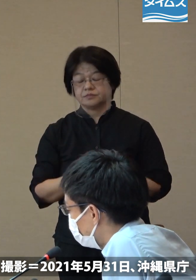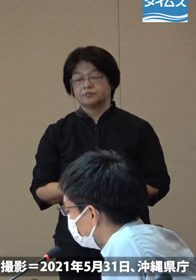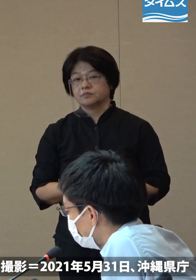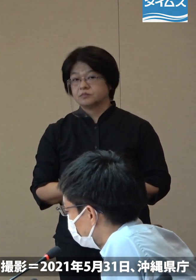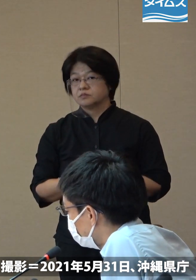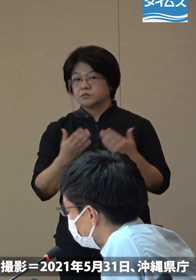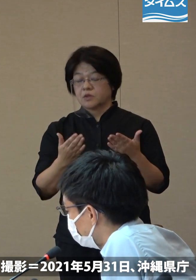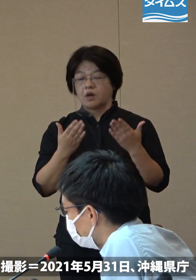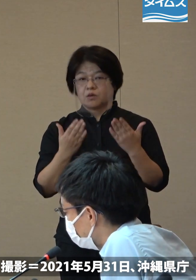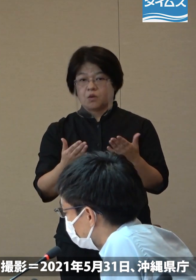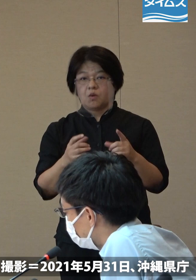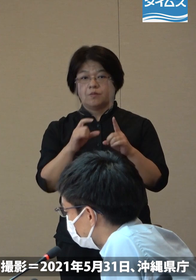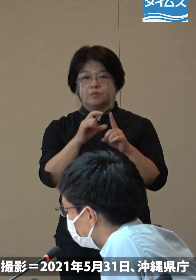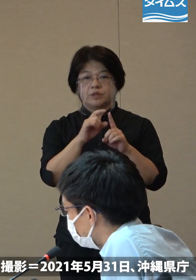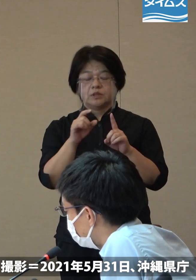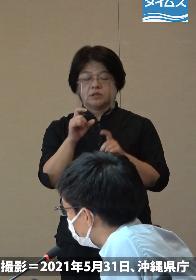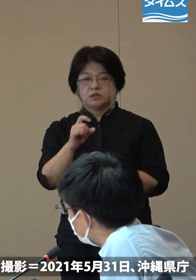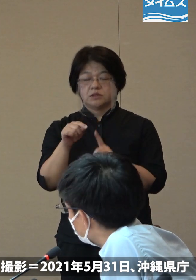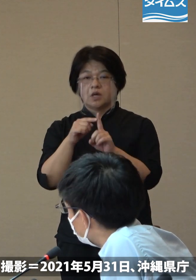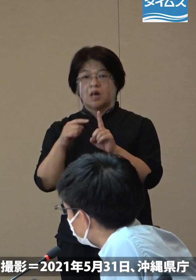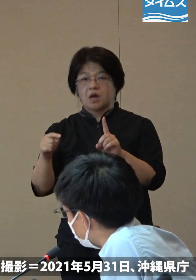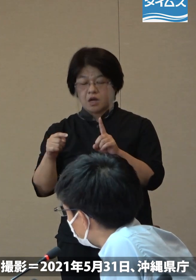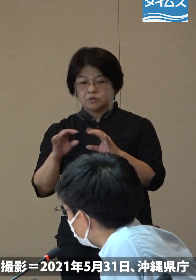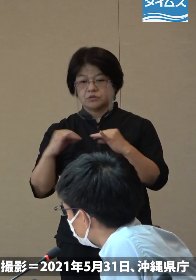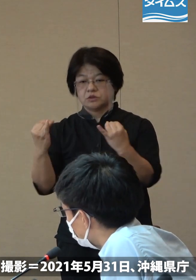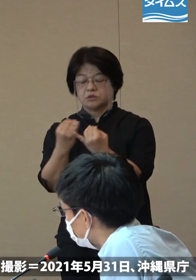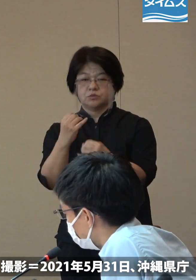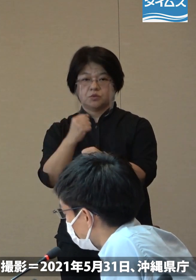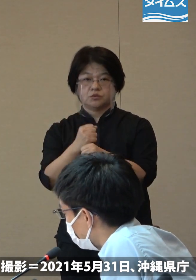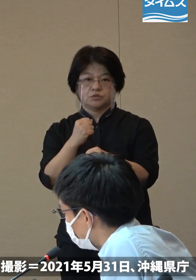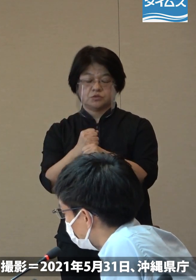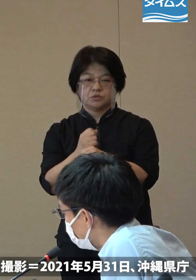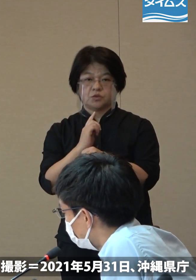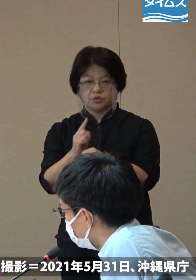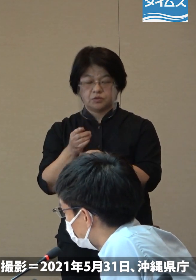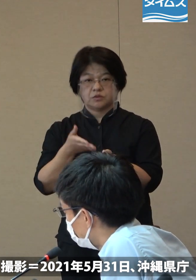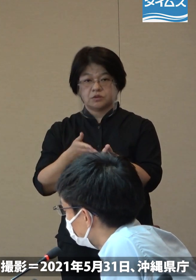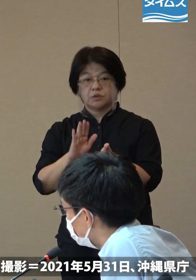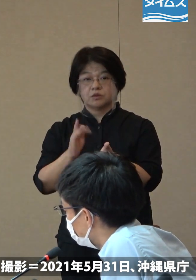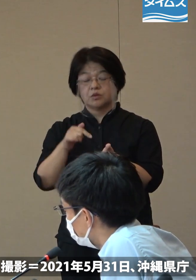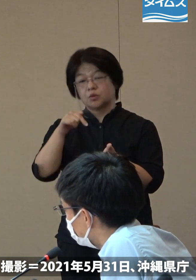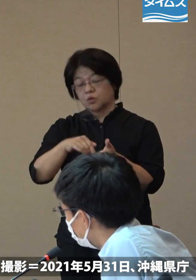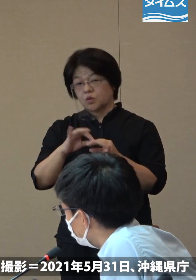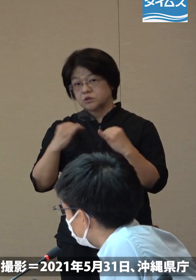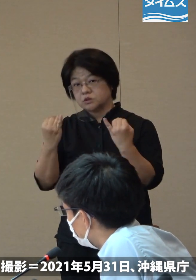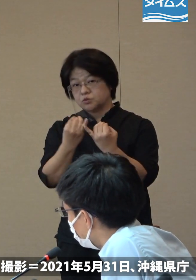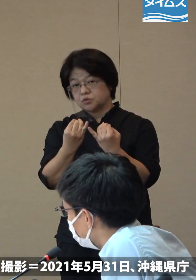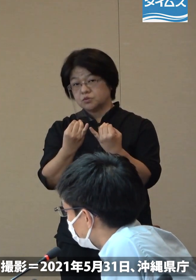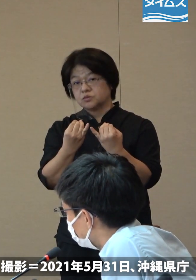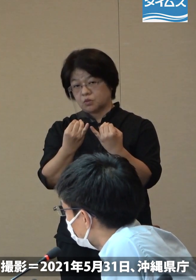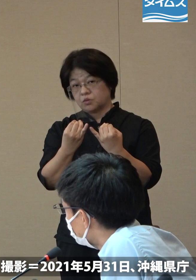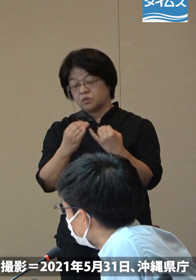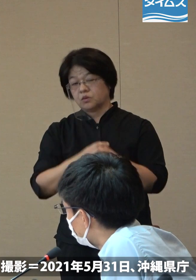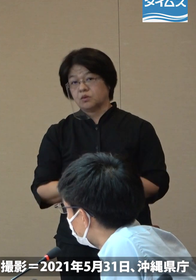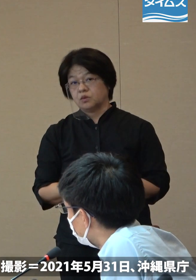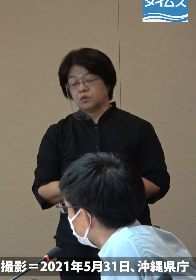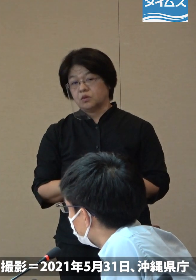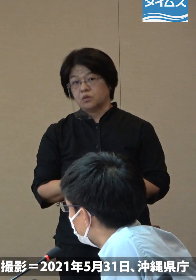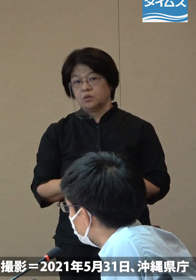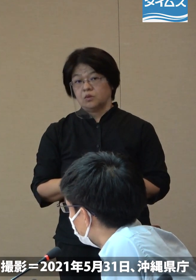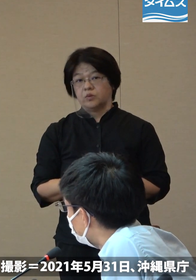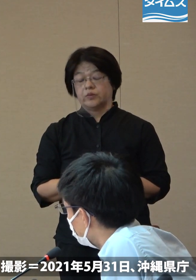学校 PCR チームを設置することとしたについて、はい、このチームの、具体的